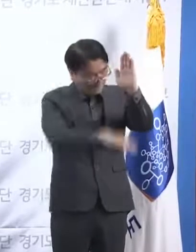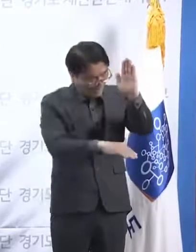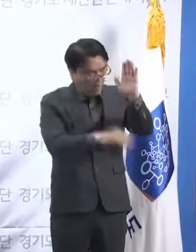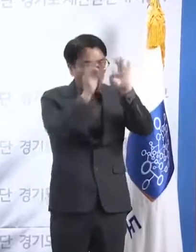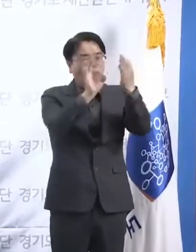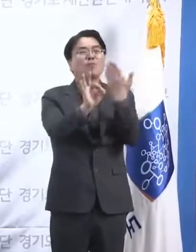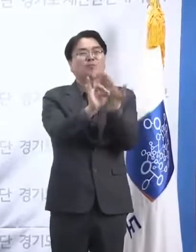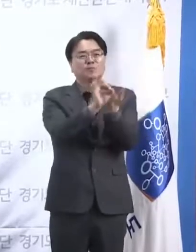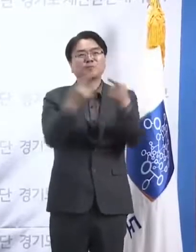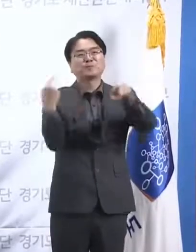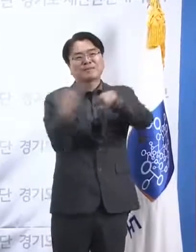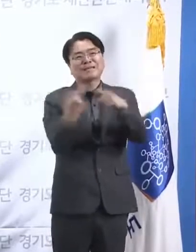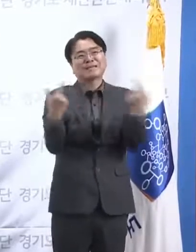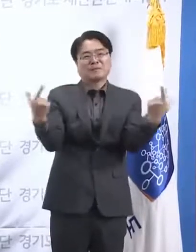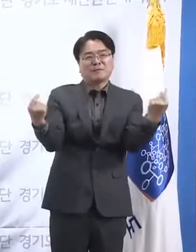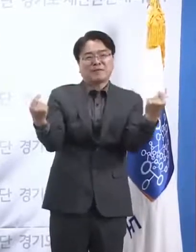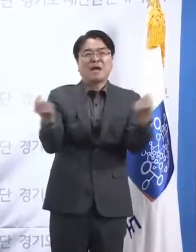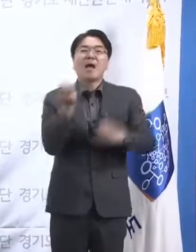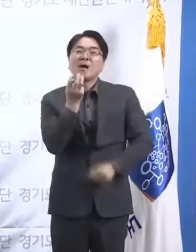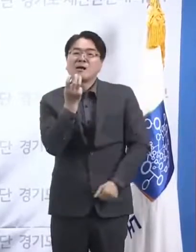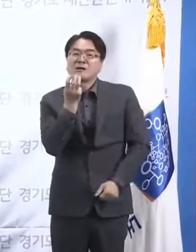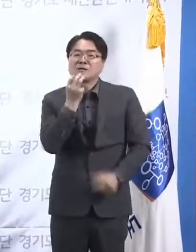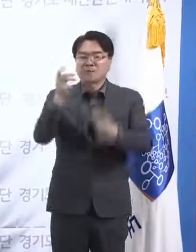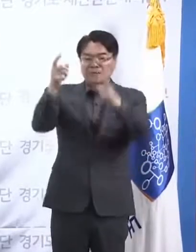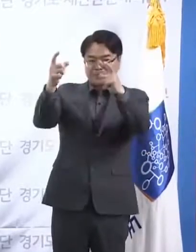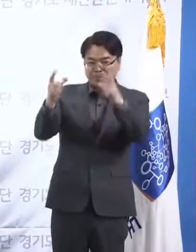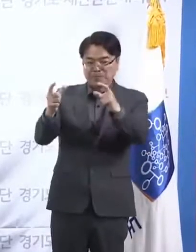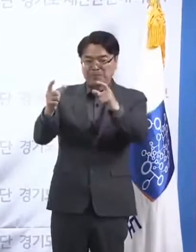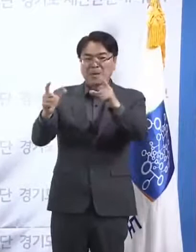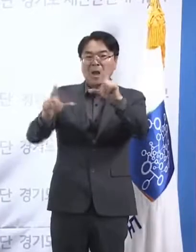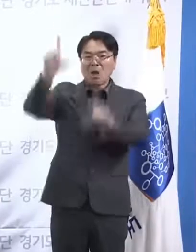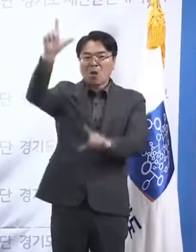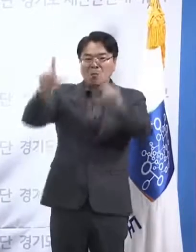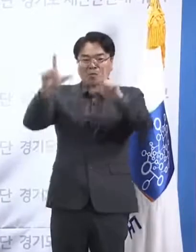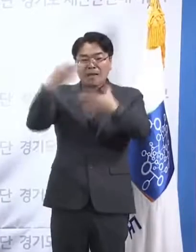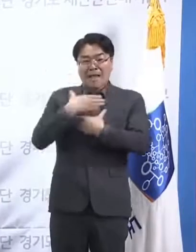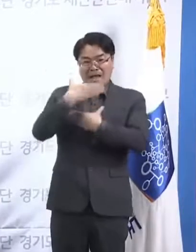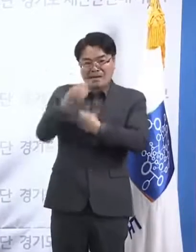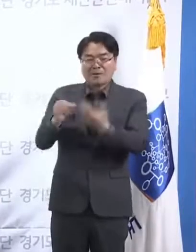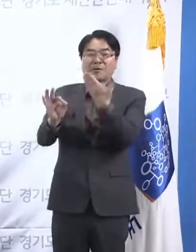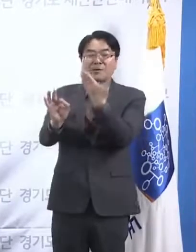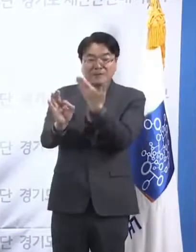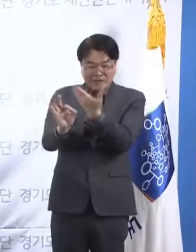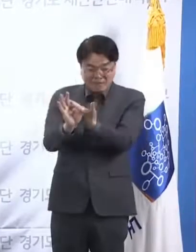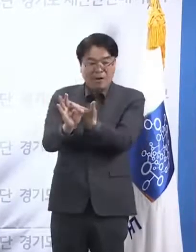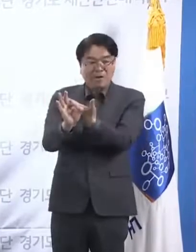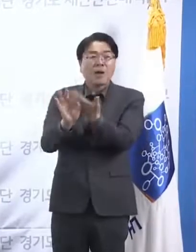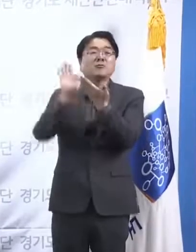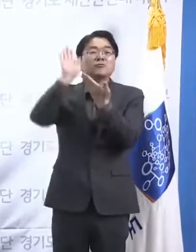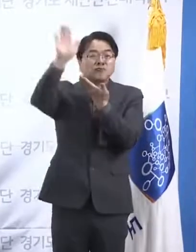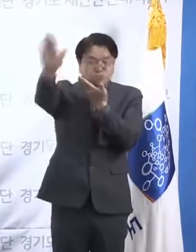차이가 없습니다. 서울은 사태가 안정이 되면 집합금지 명령을